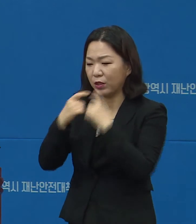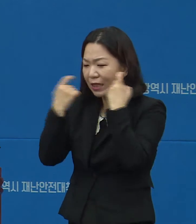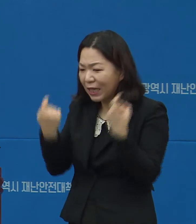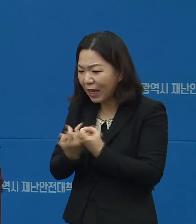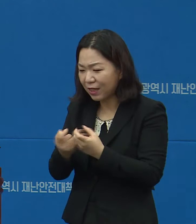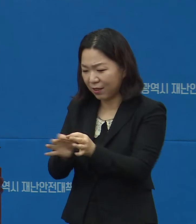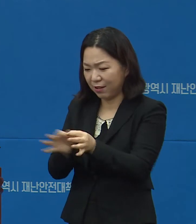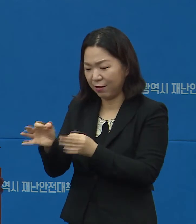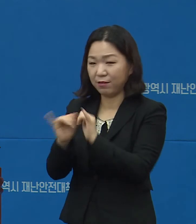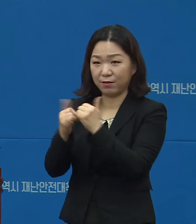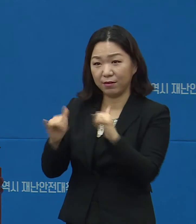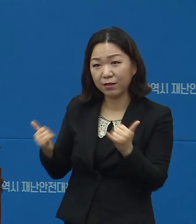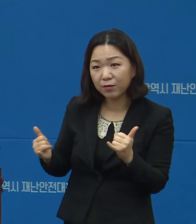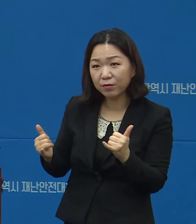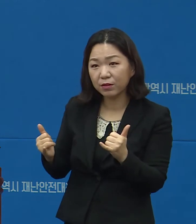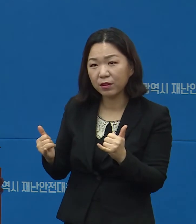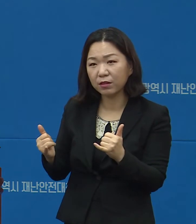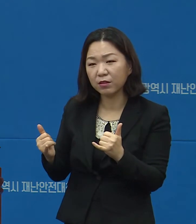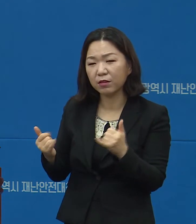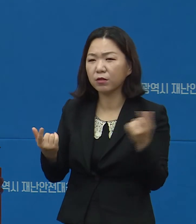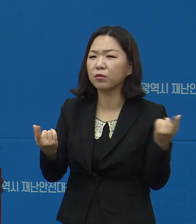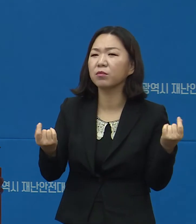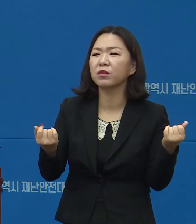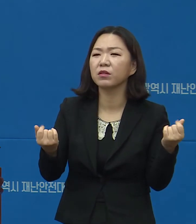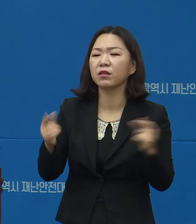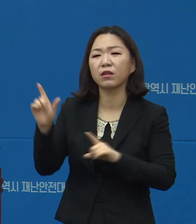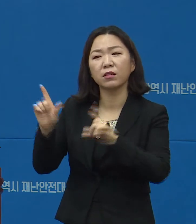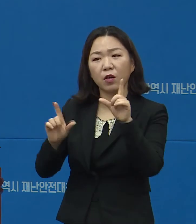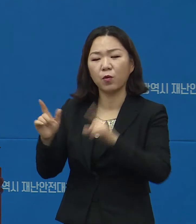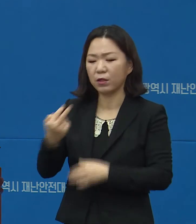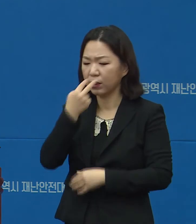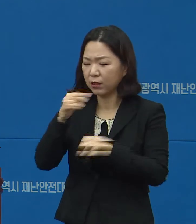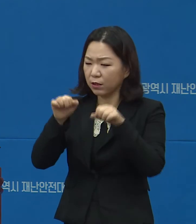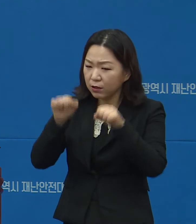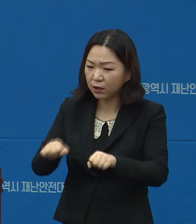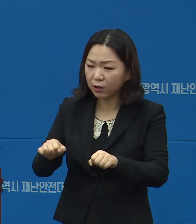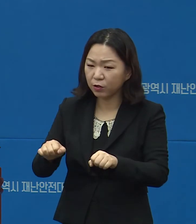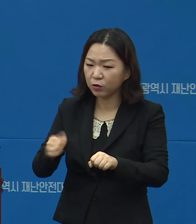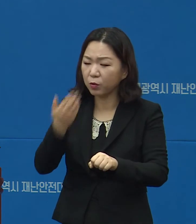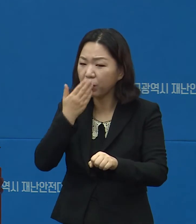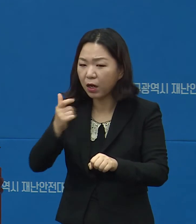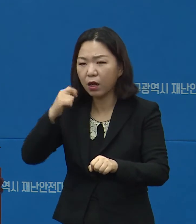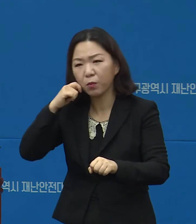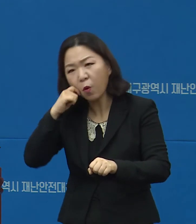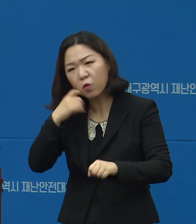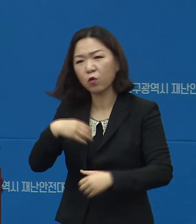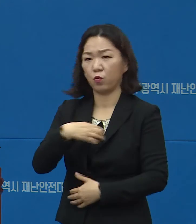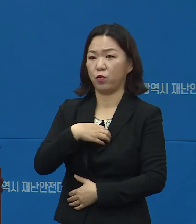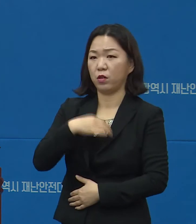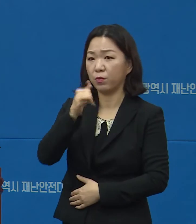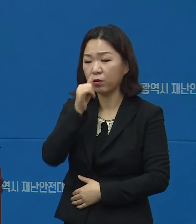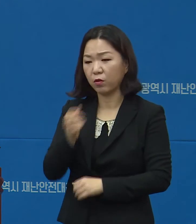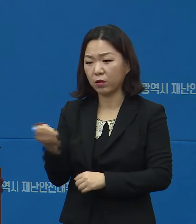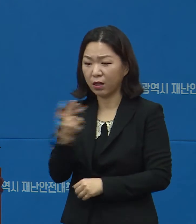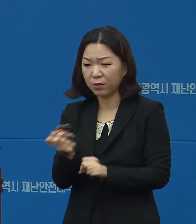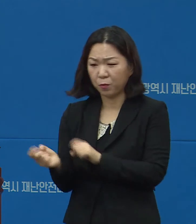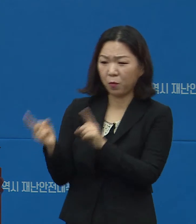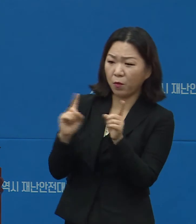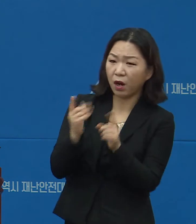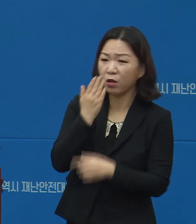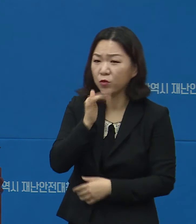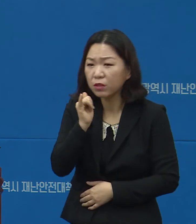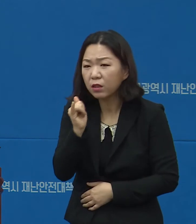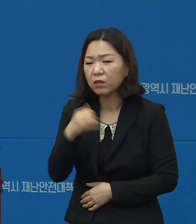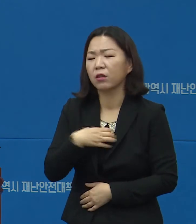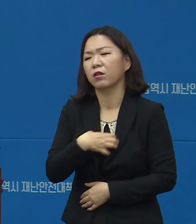자영업자들 같은 경우도 마찬가지 지금 생존의 위기에 몰려 있고 다시 회생할 방법이